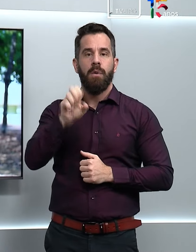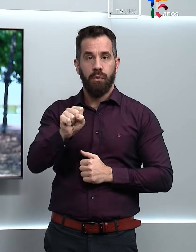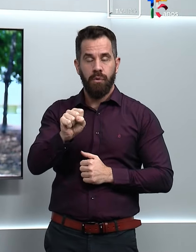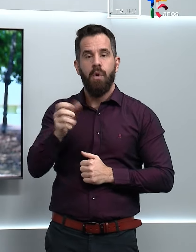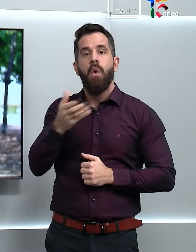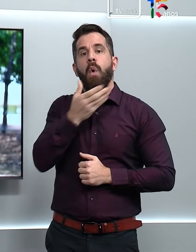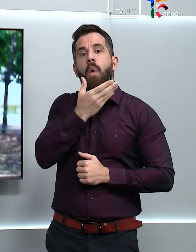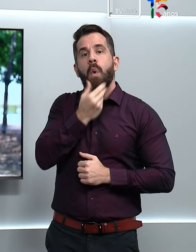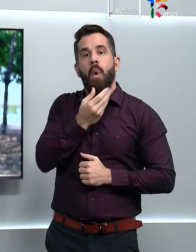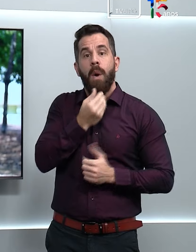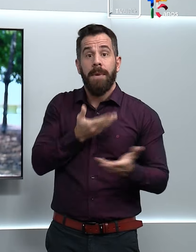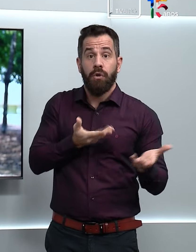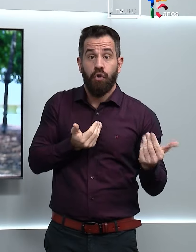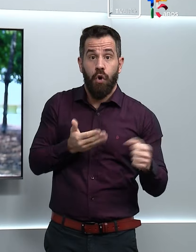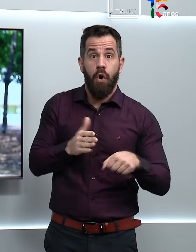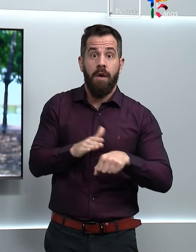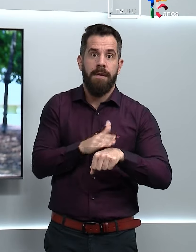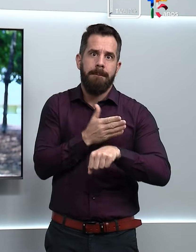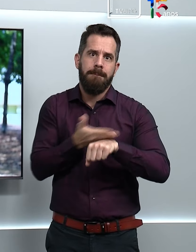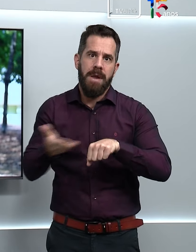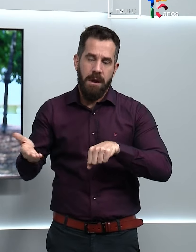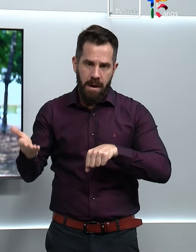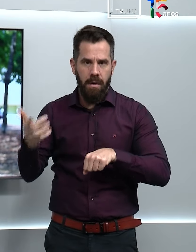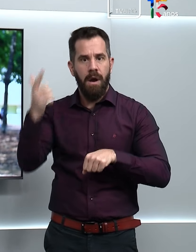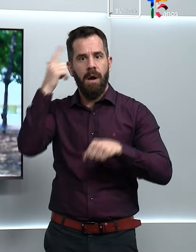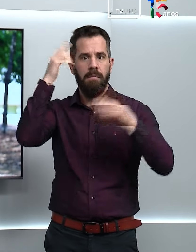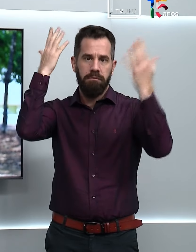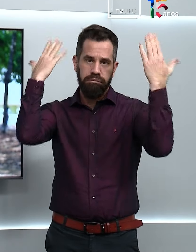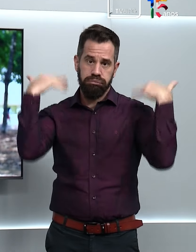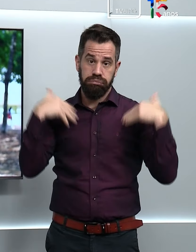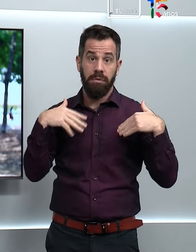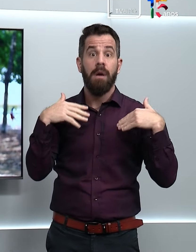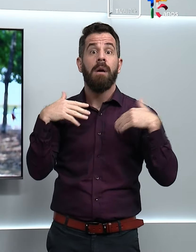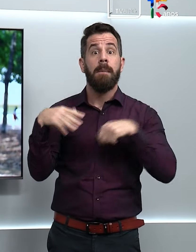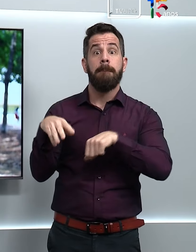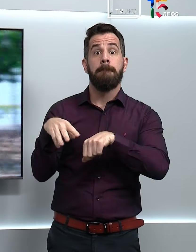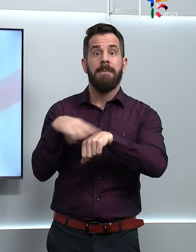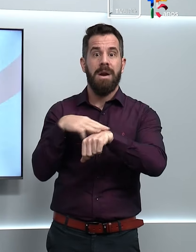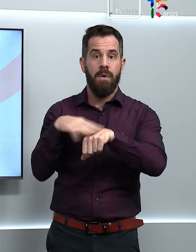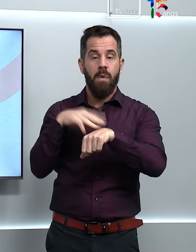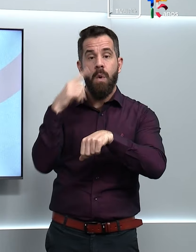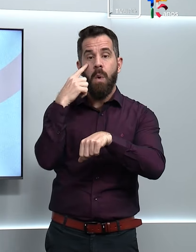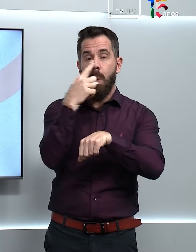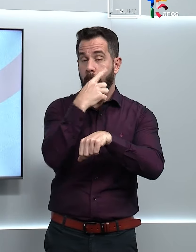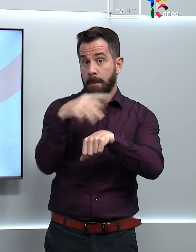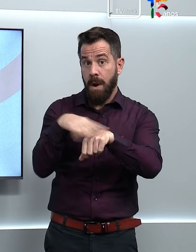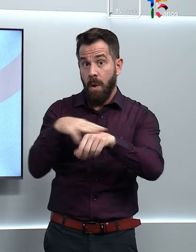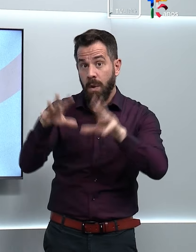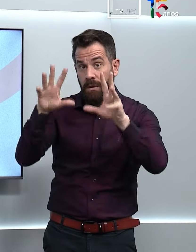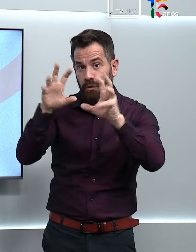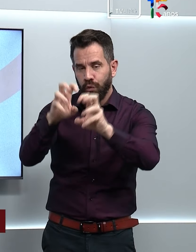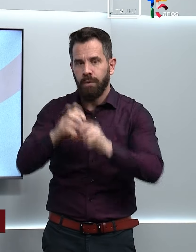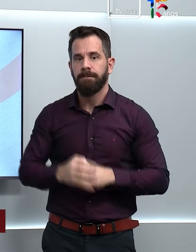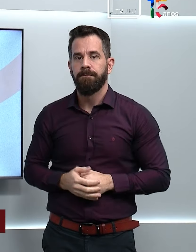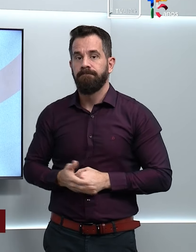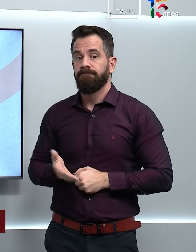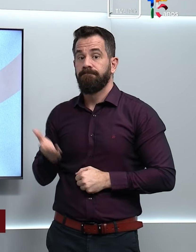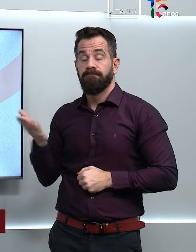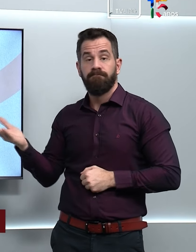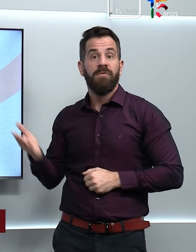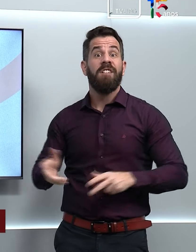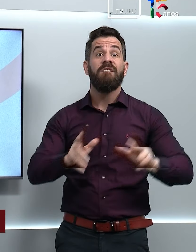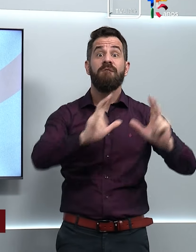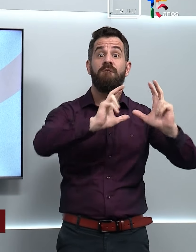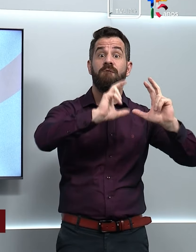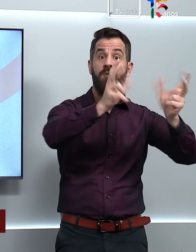um homem jovem branco com cabelos longos castanhos e olhos castanhos escuros começando com o vôlei a final do Campeonato